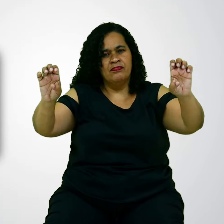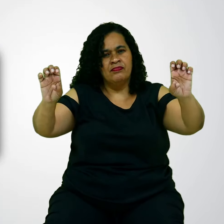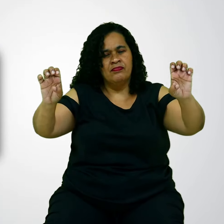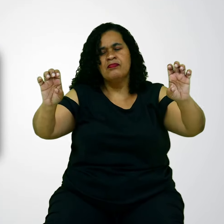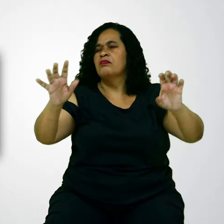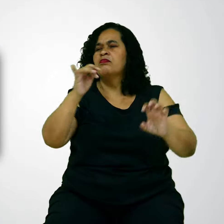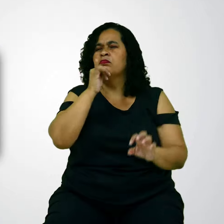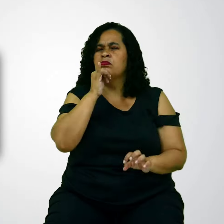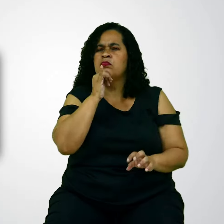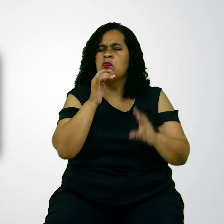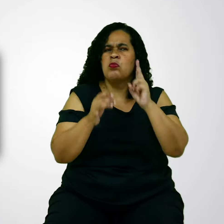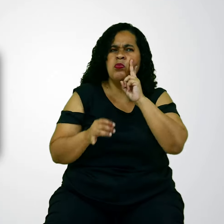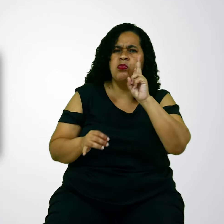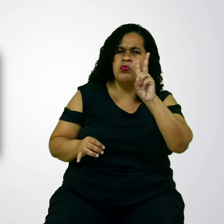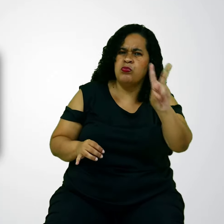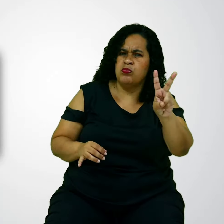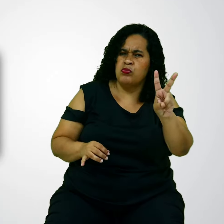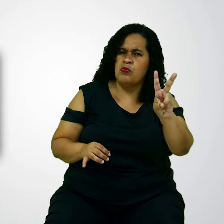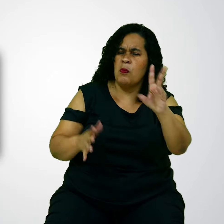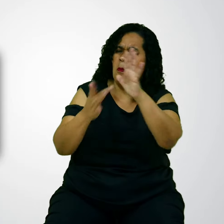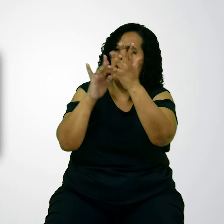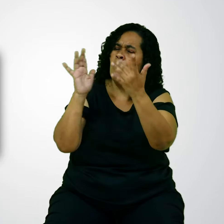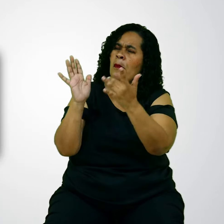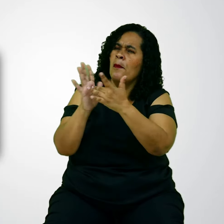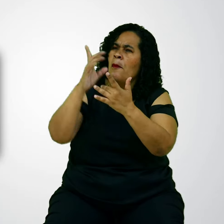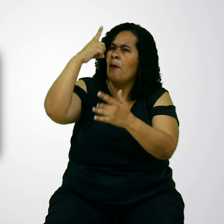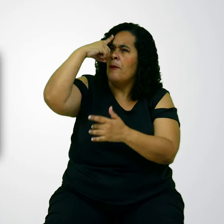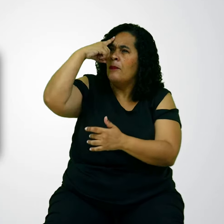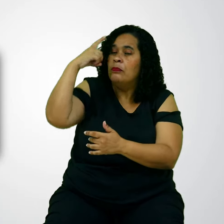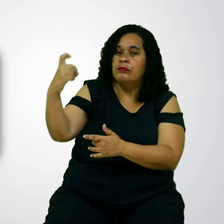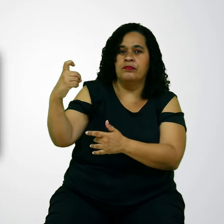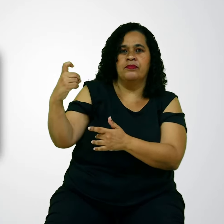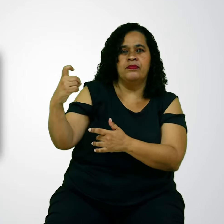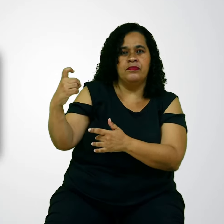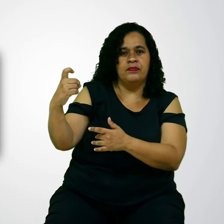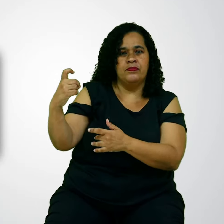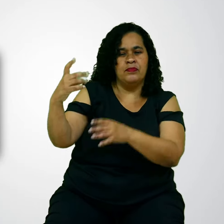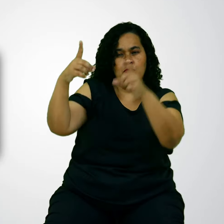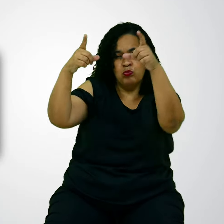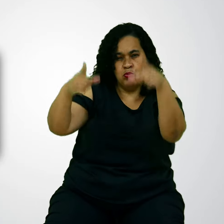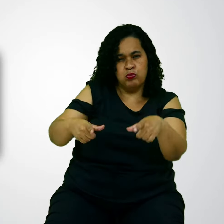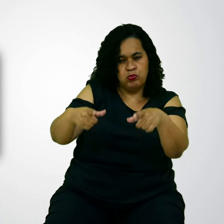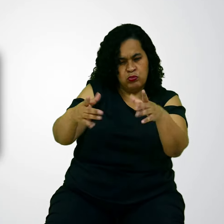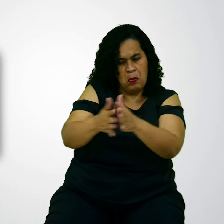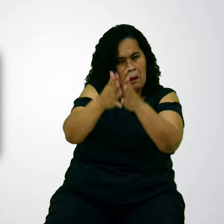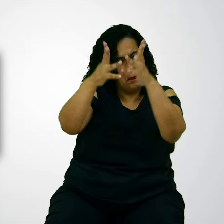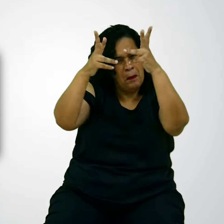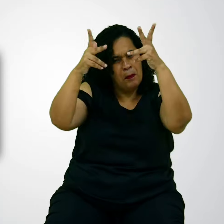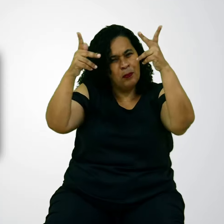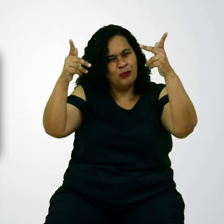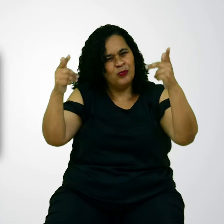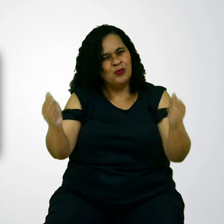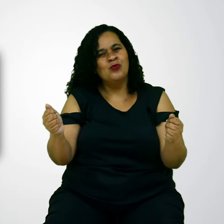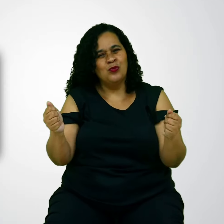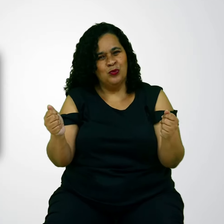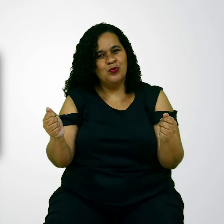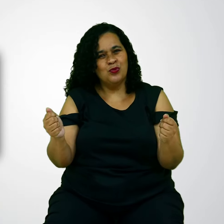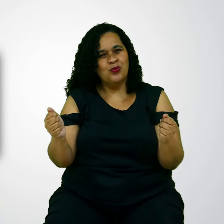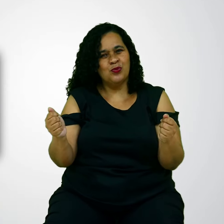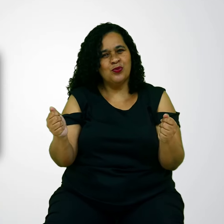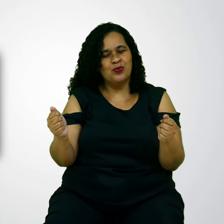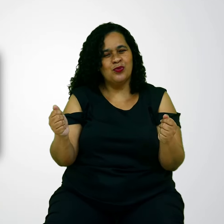ideia que Cristo tem de uma cidade ideal, por exemplo? A cidade ideal que ele tem